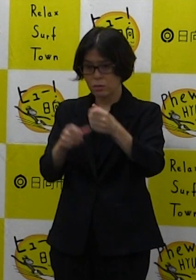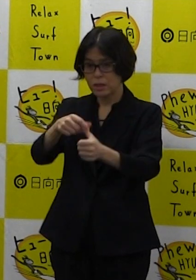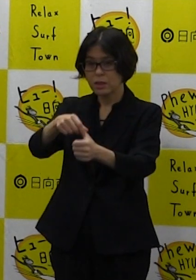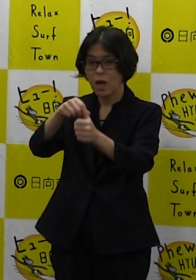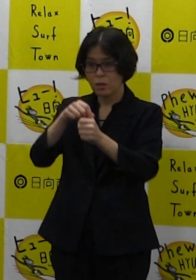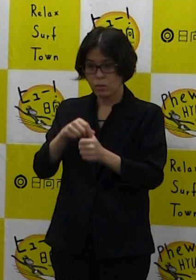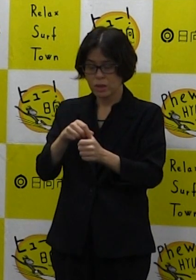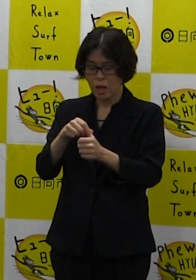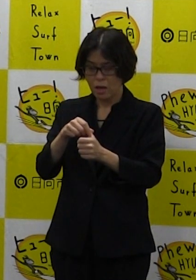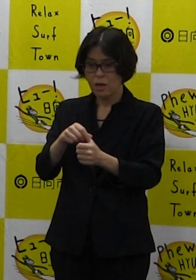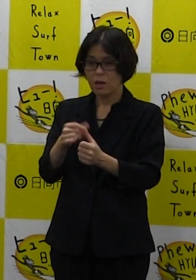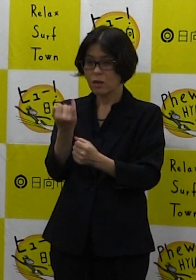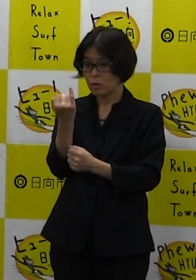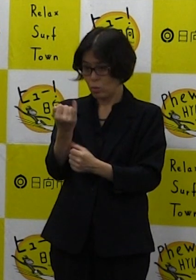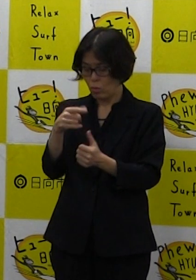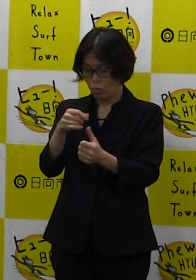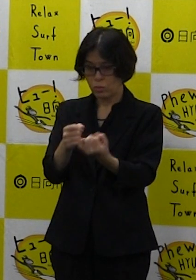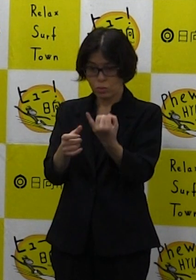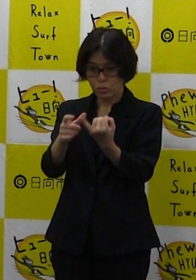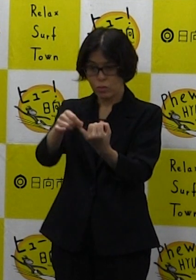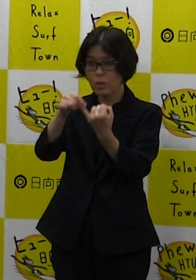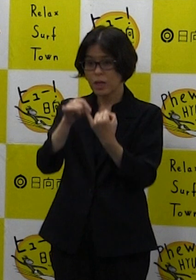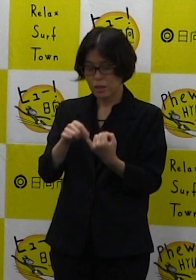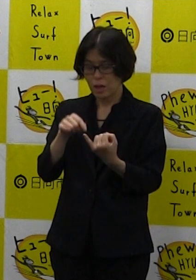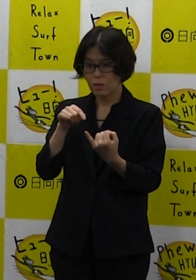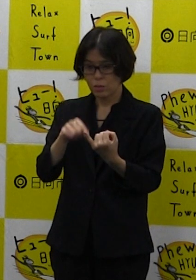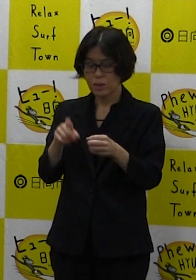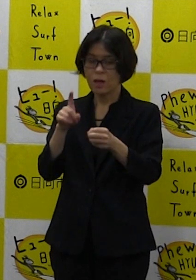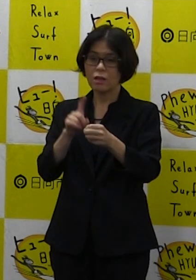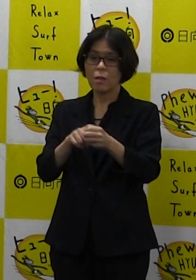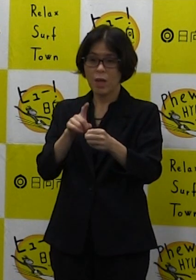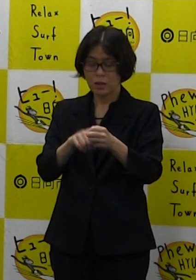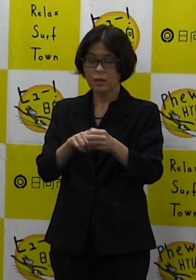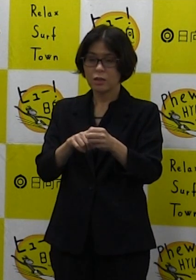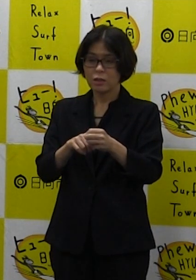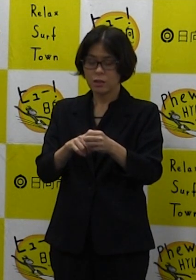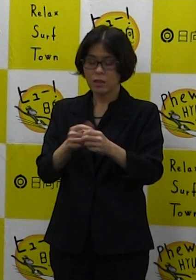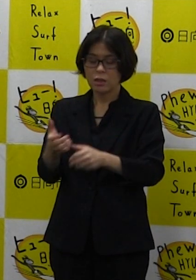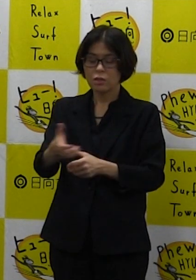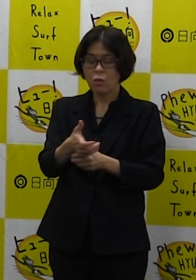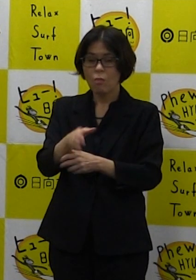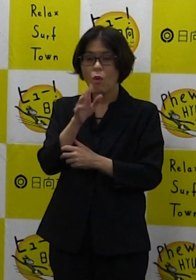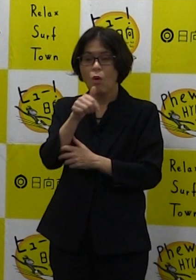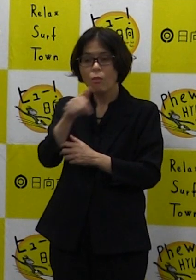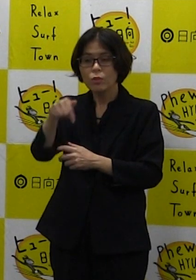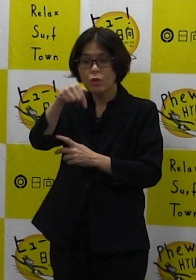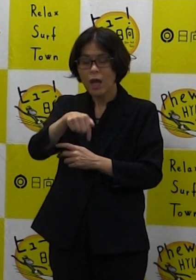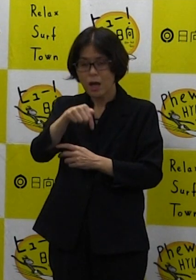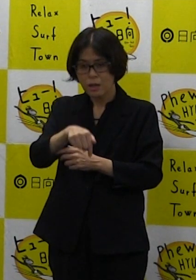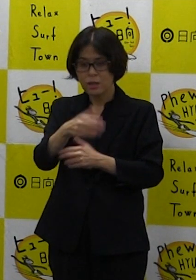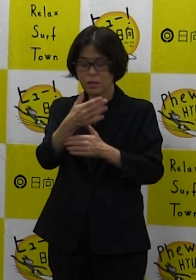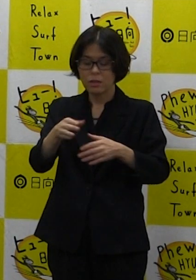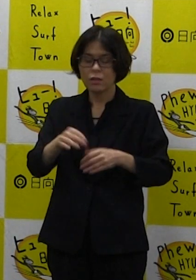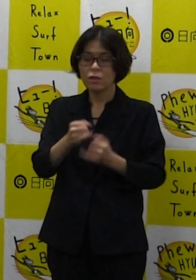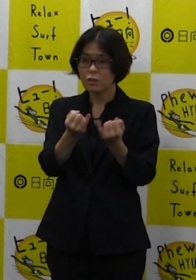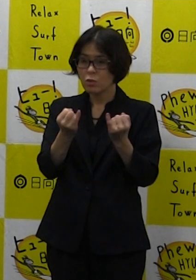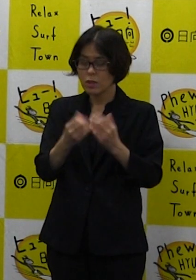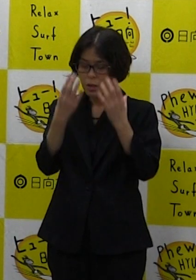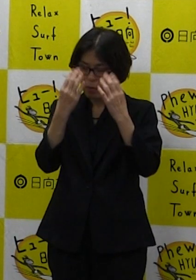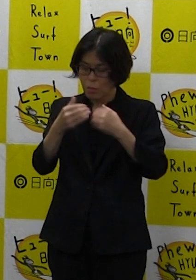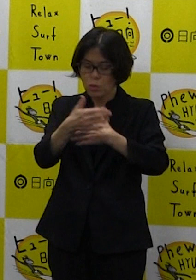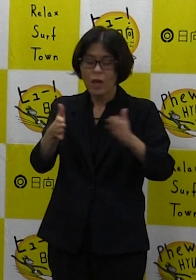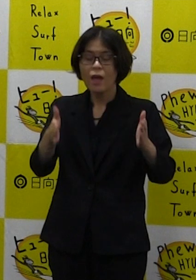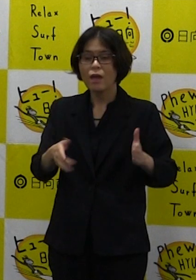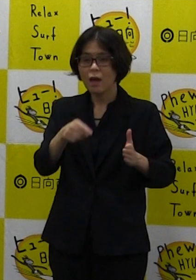消防士のための専用施設として消防本部敷地内に仮眠室等を整備する経費